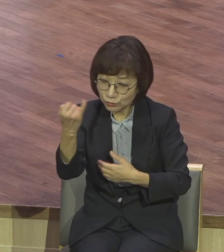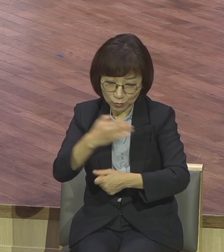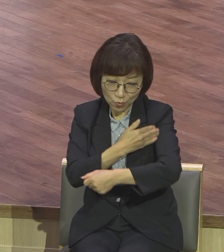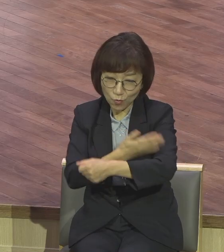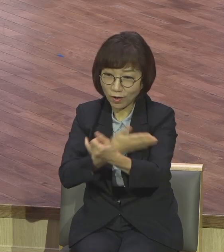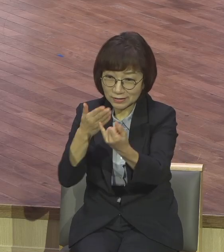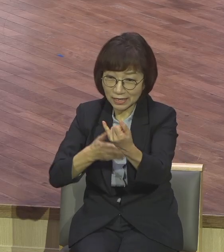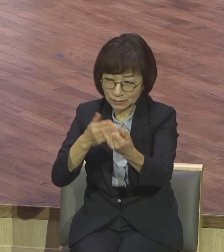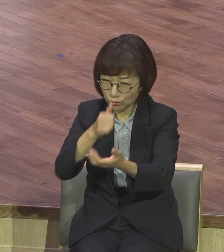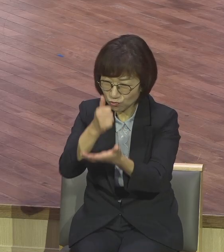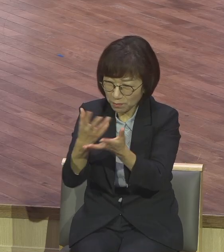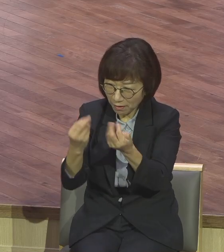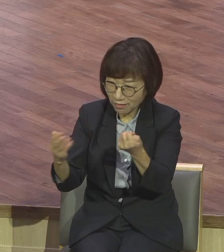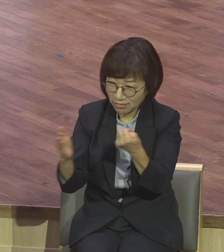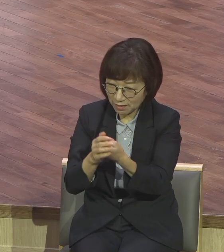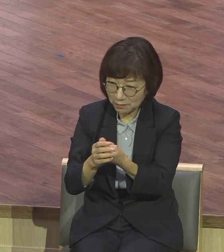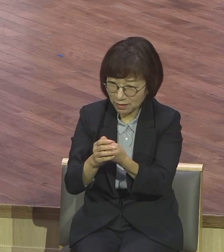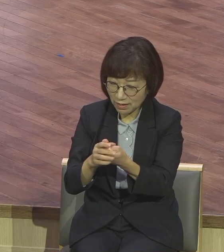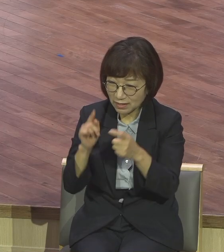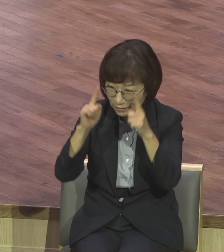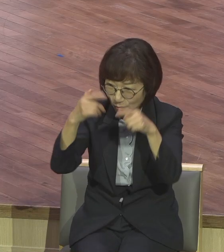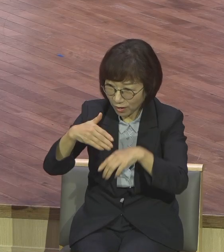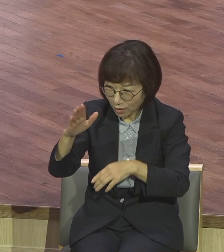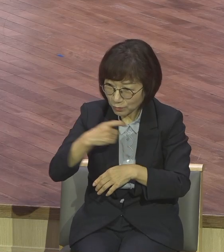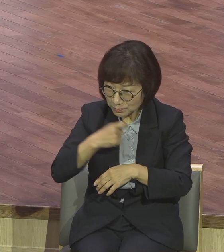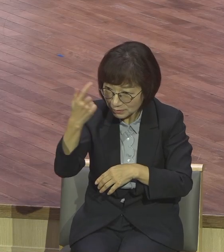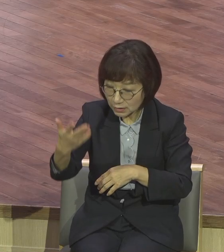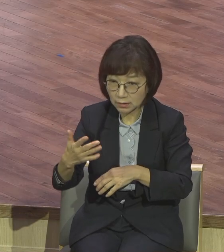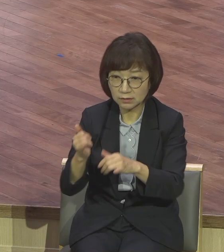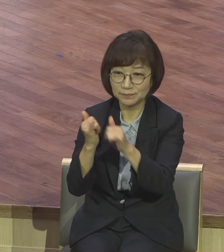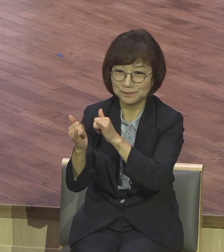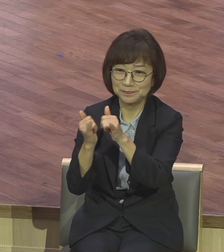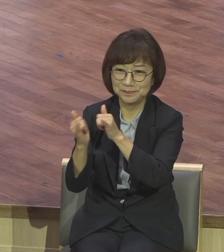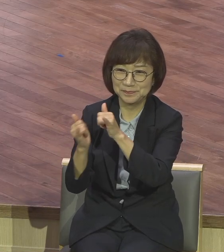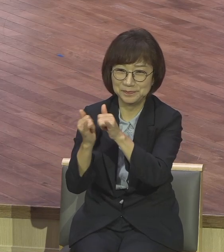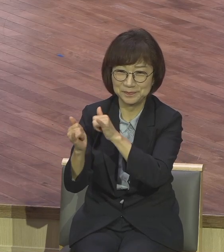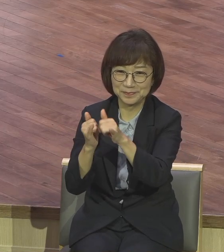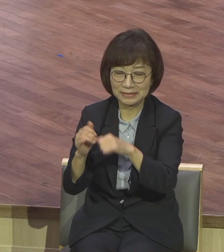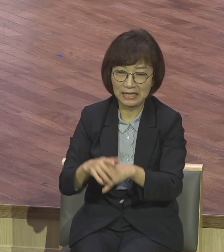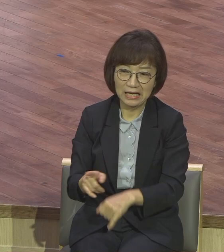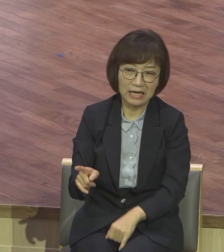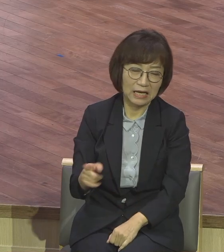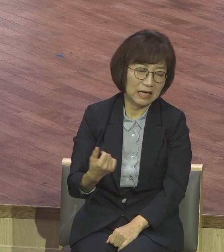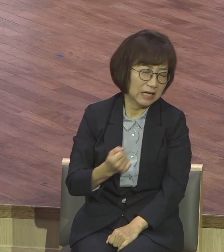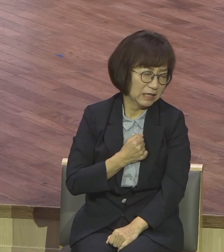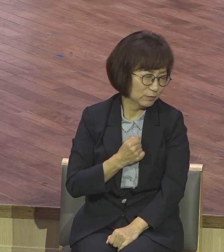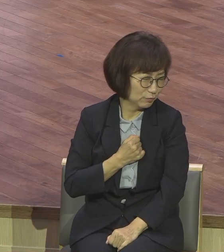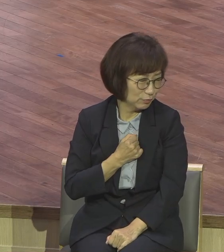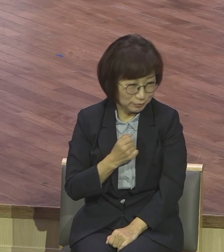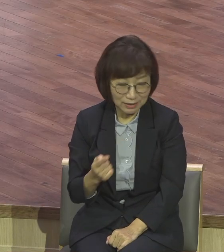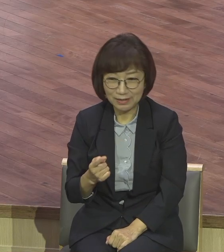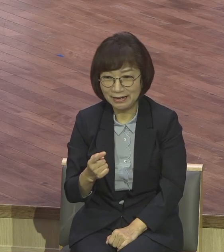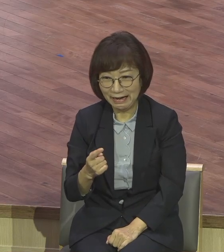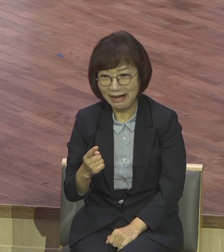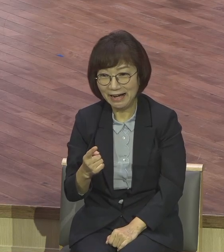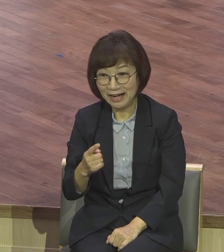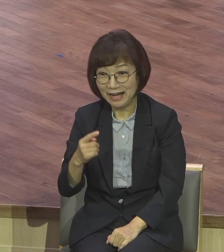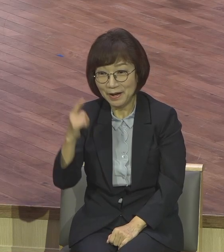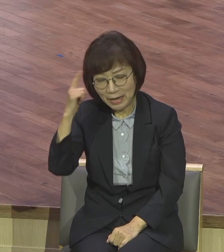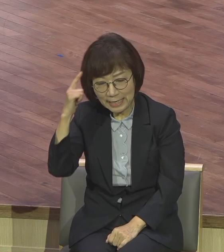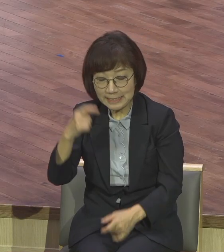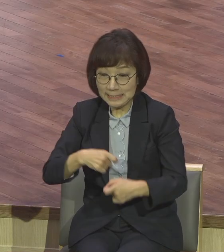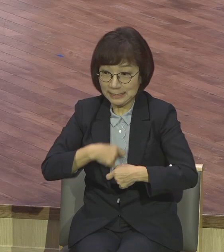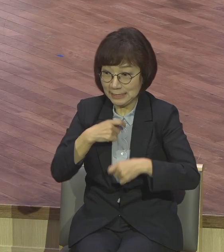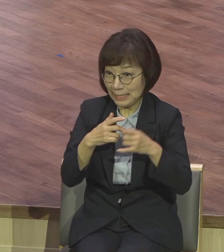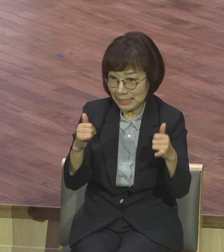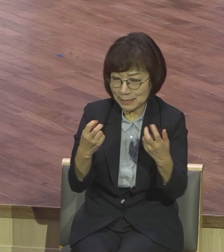돼가지고. 평생 모태로 신앙생 해놓고. 내가 어떻게 의인인가를 설명을